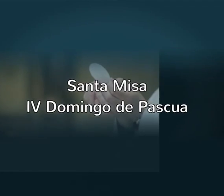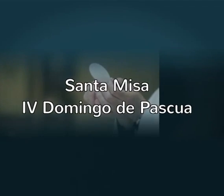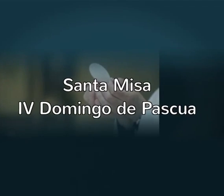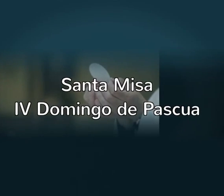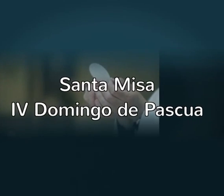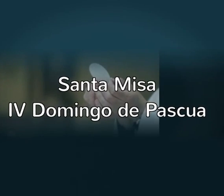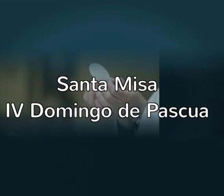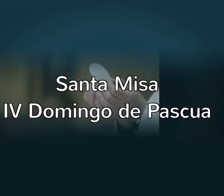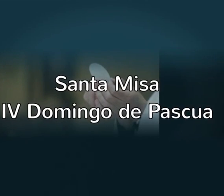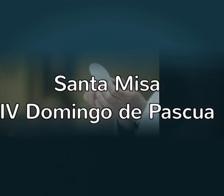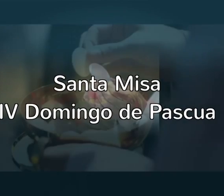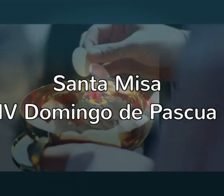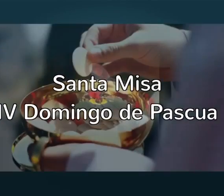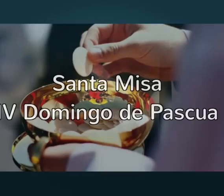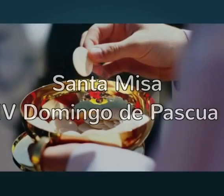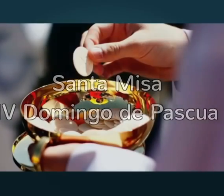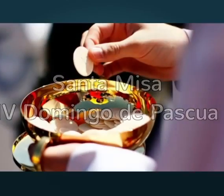aquí, Jesús,